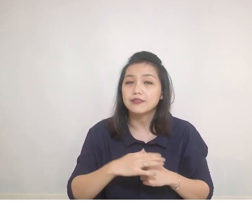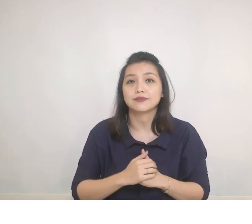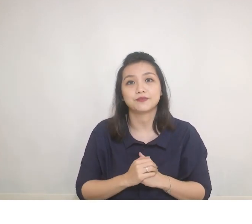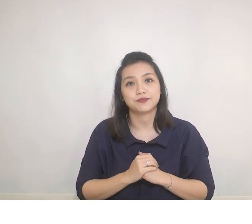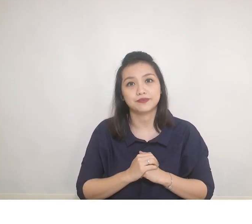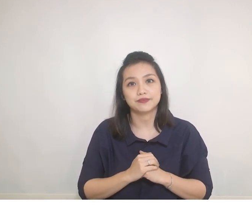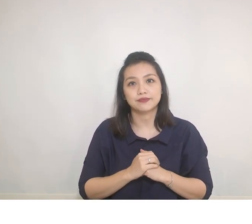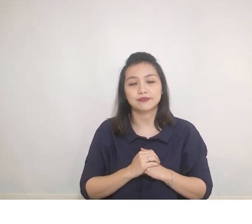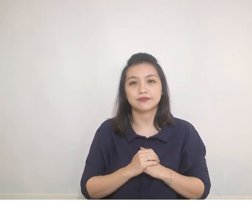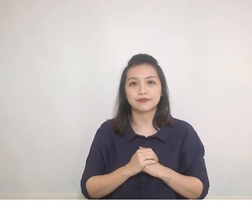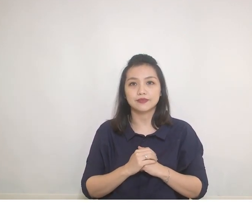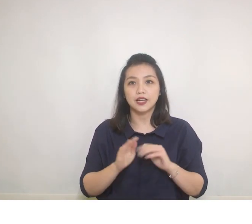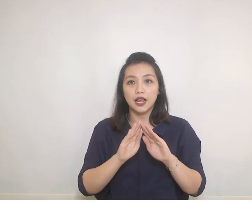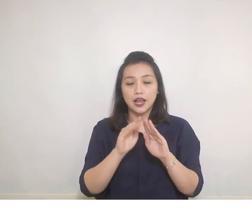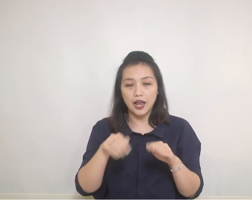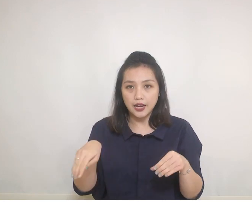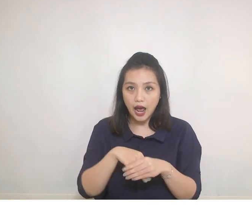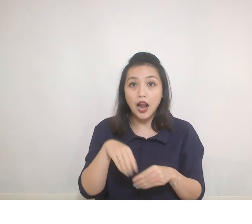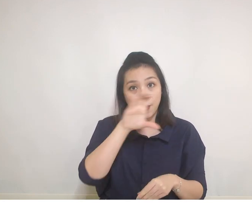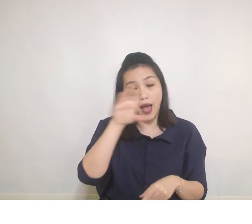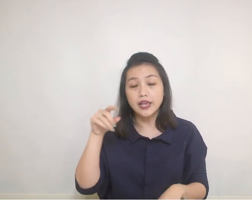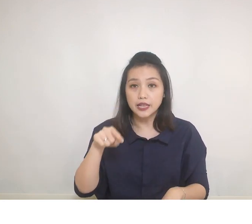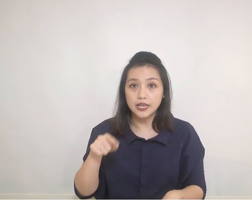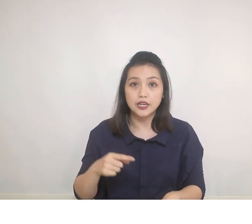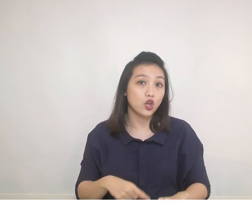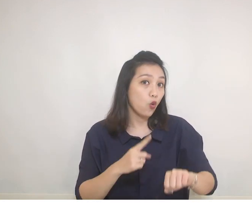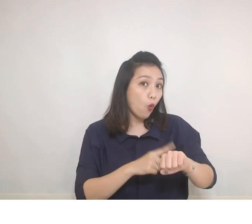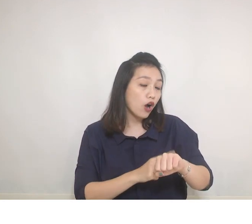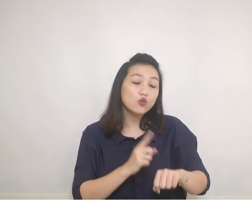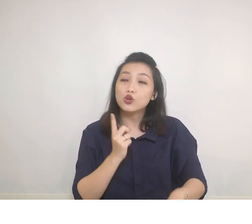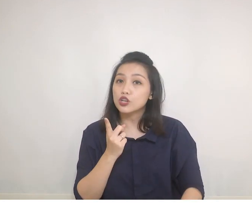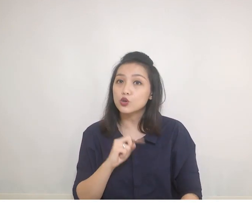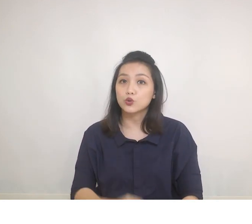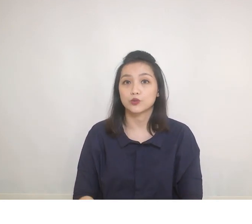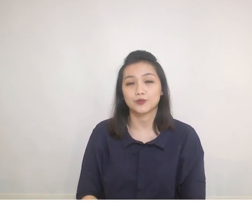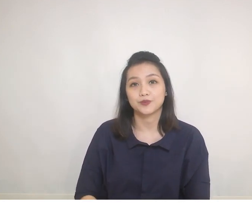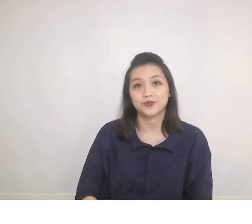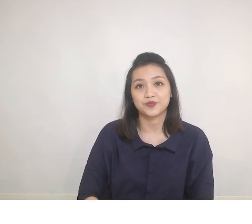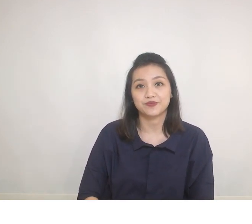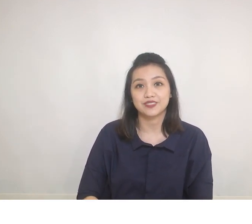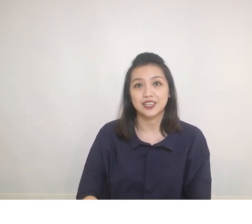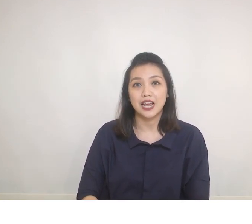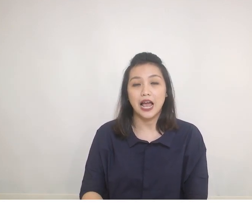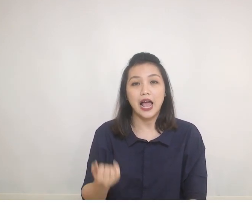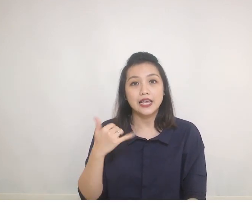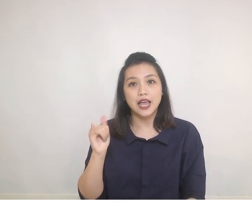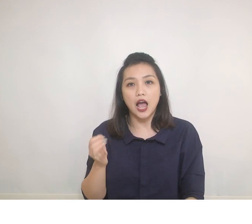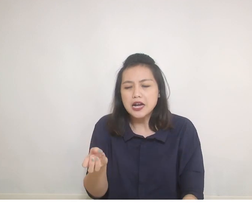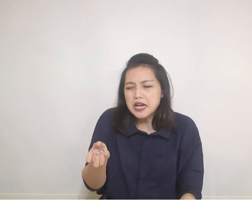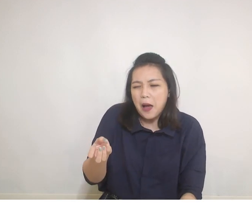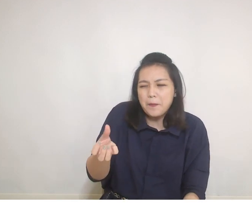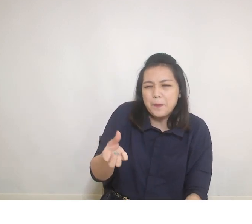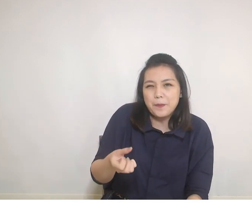di zaman ini itu yang paling gampang disembah oleh manusia